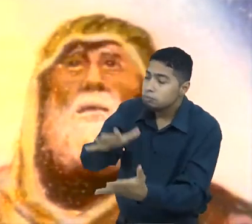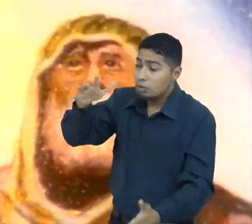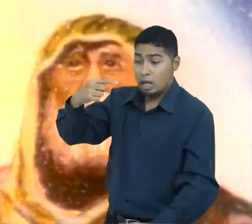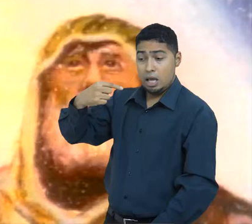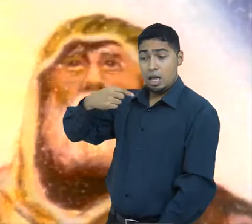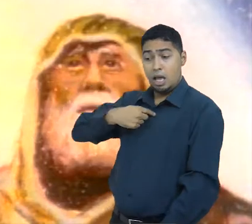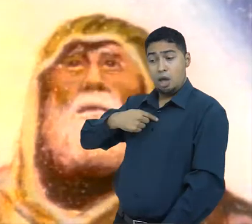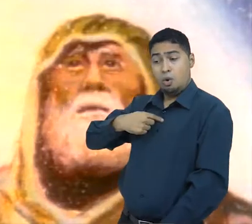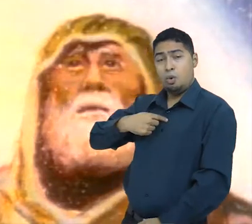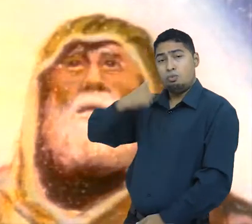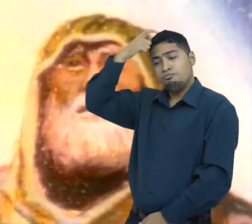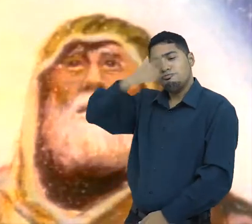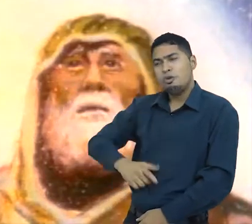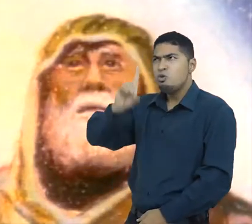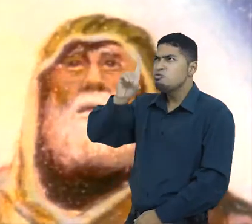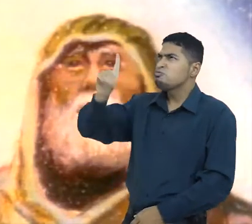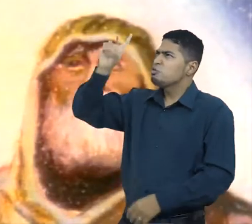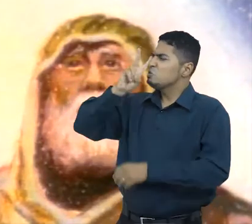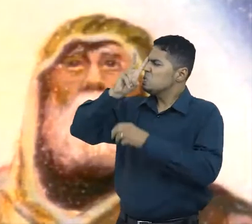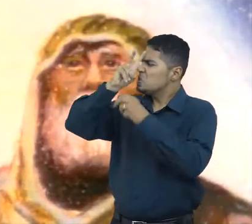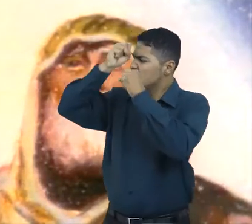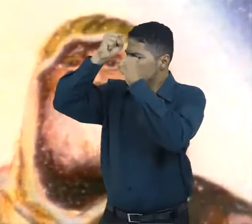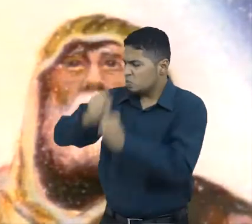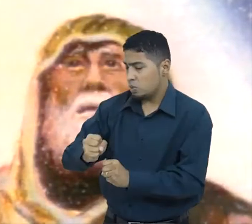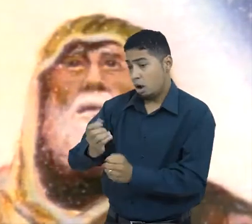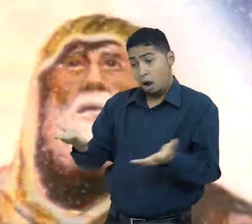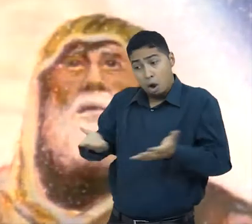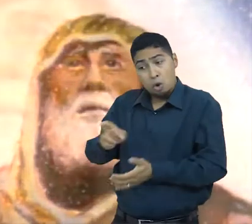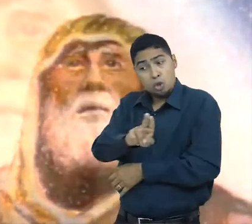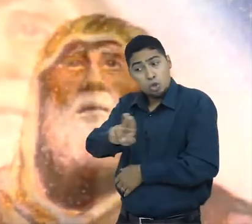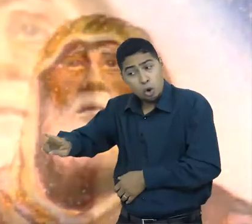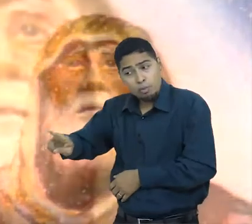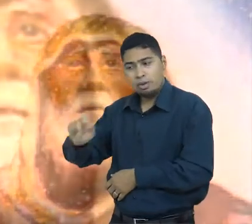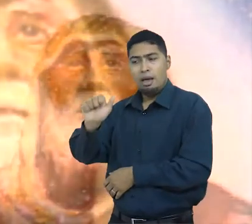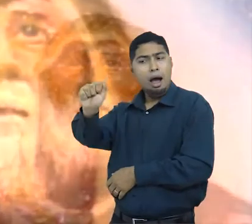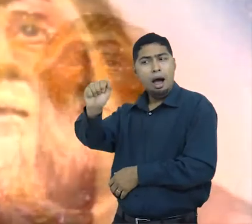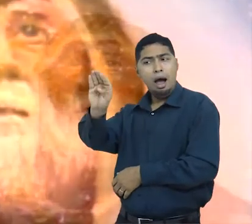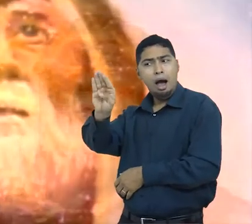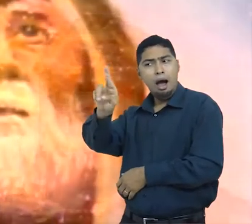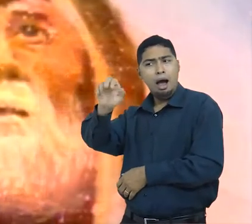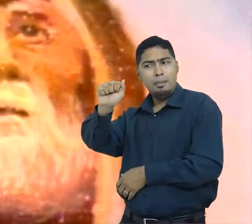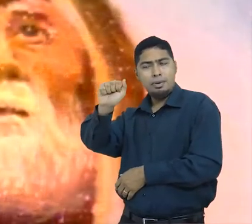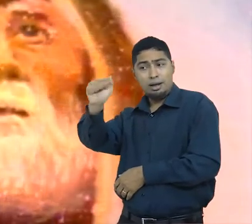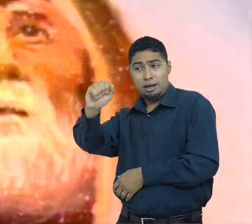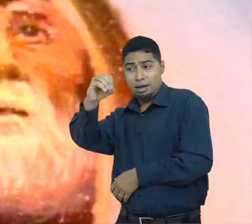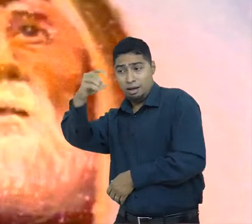eu sou o Deus poderoso. Estou mudando seu nome para Abraão, pai de